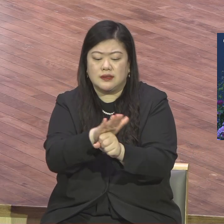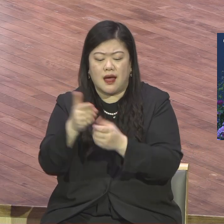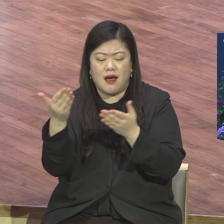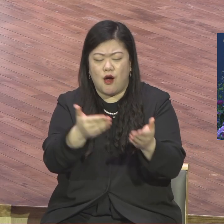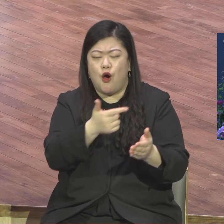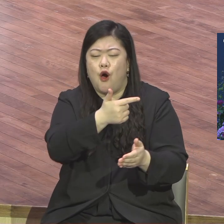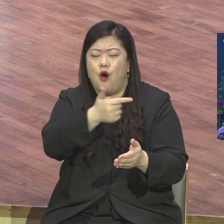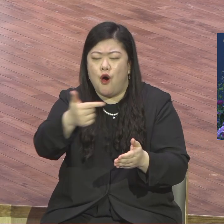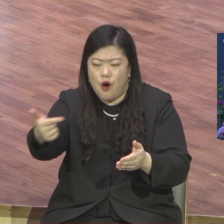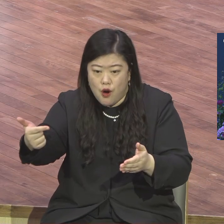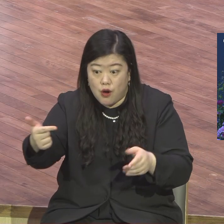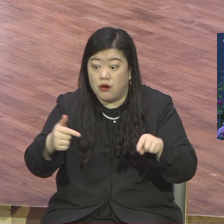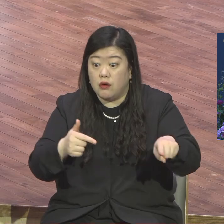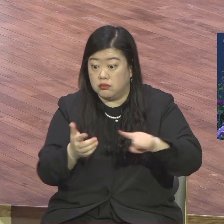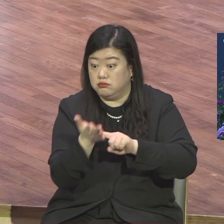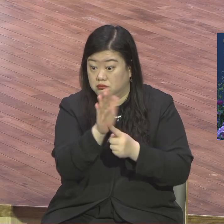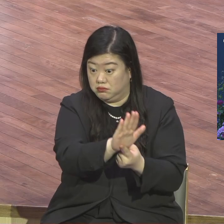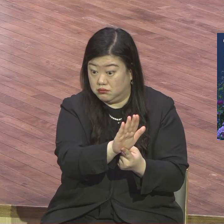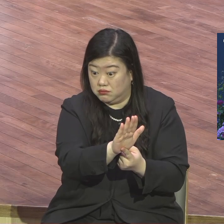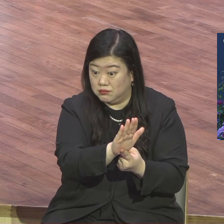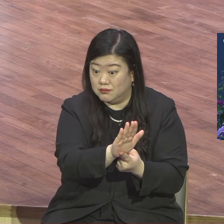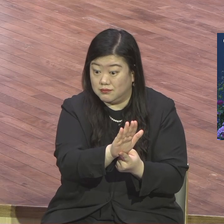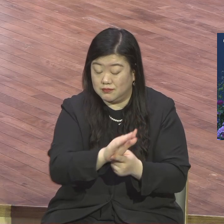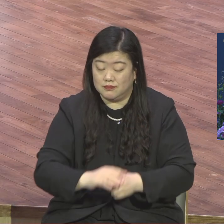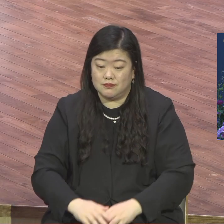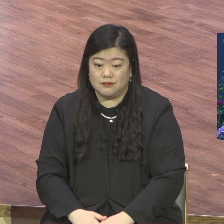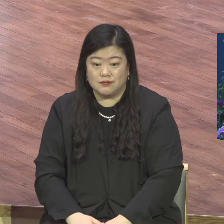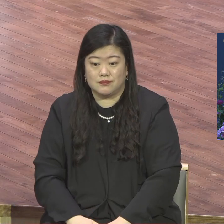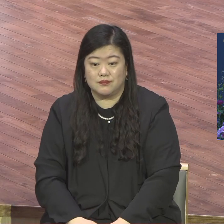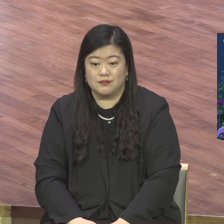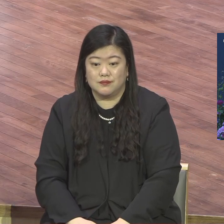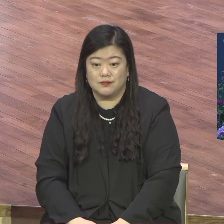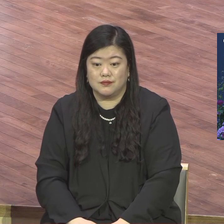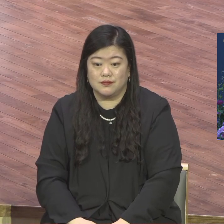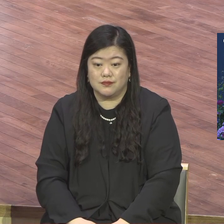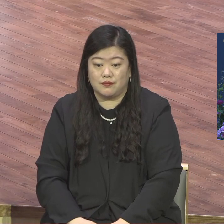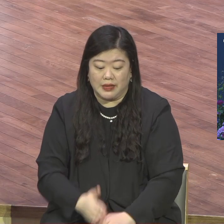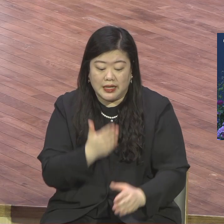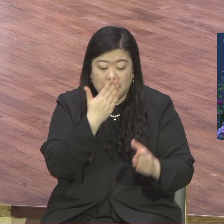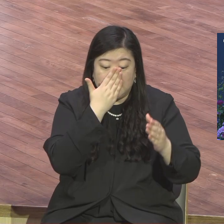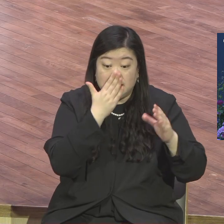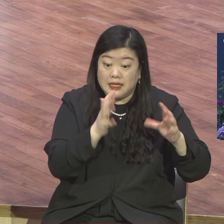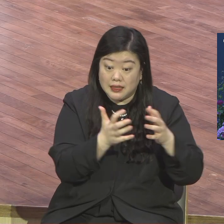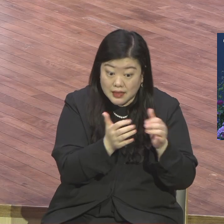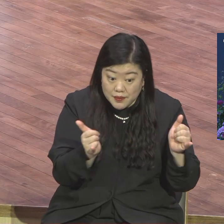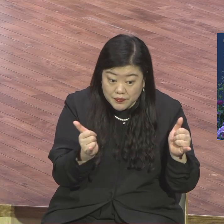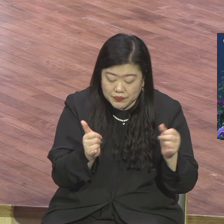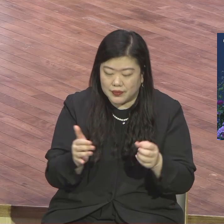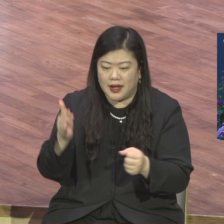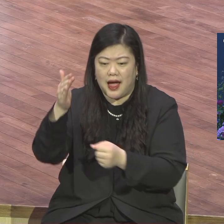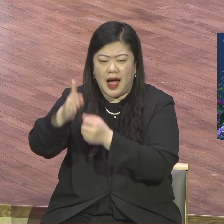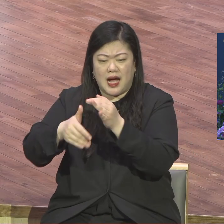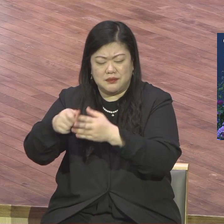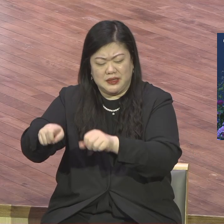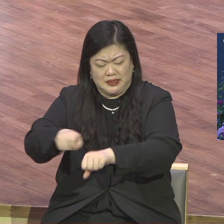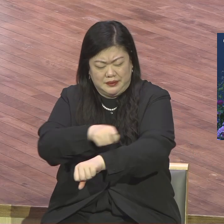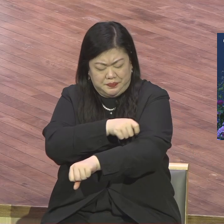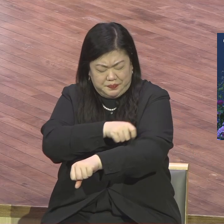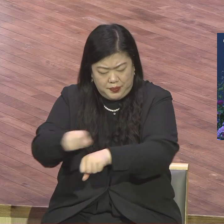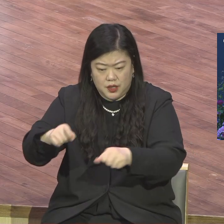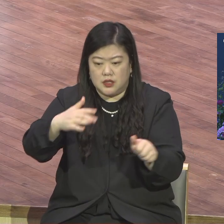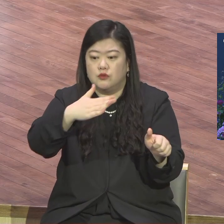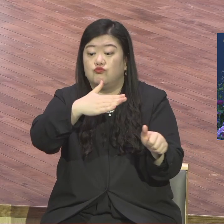이 표현은요, 이스라엘 백성들이 하나님으로부터 특별히 선택된 사람들이에요. 이